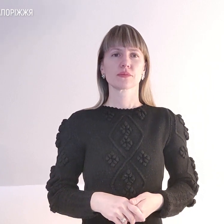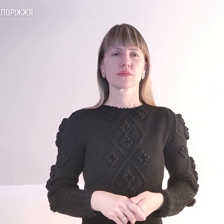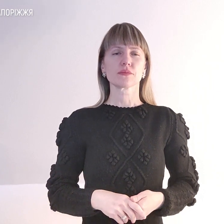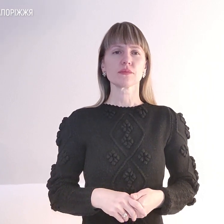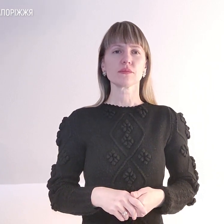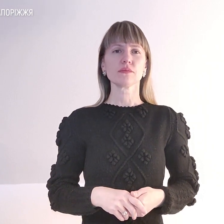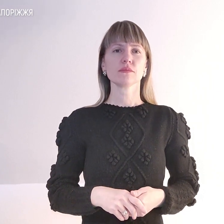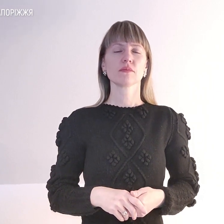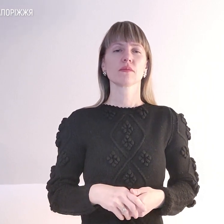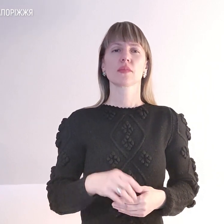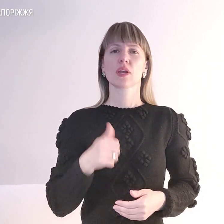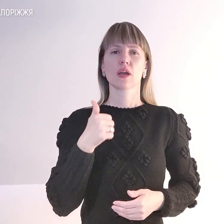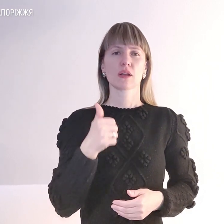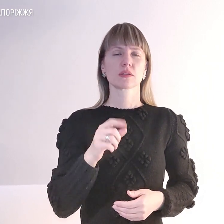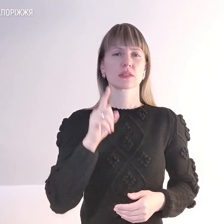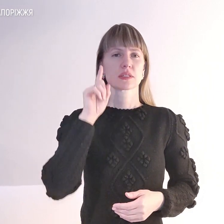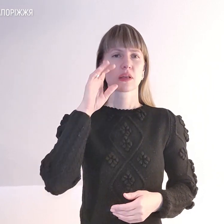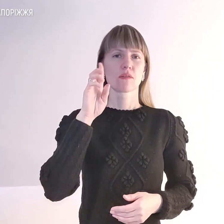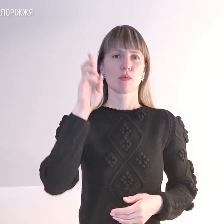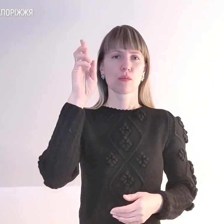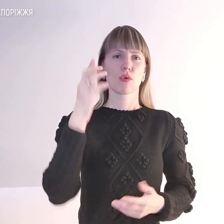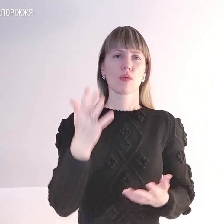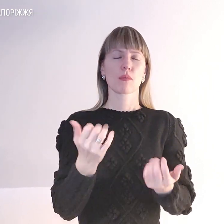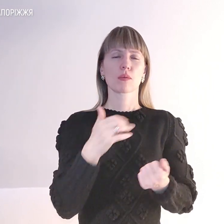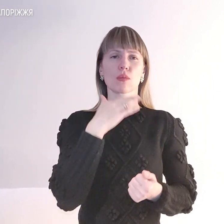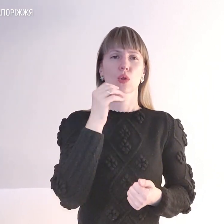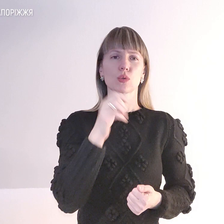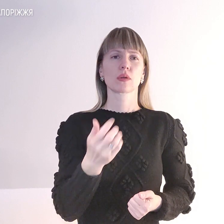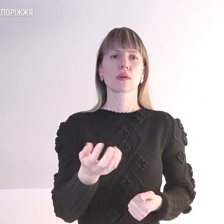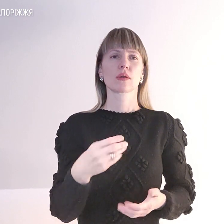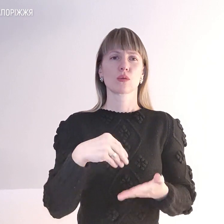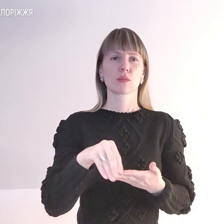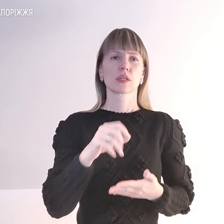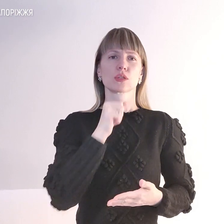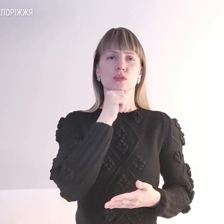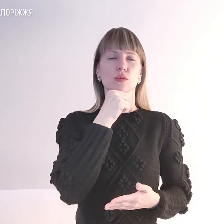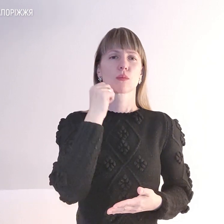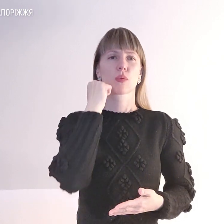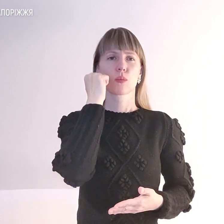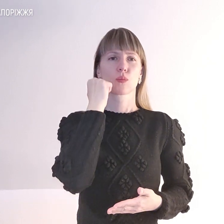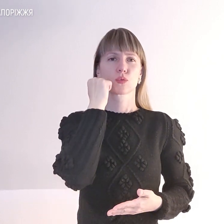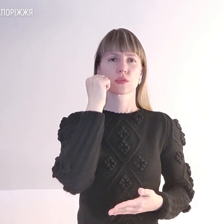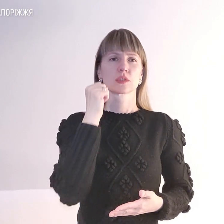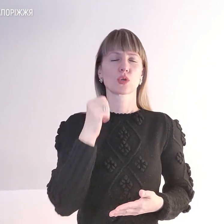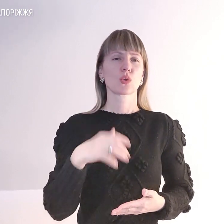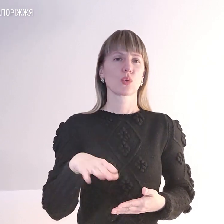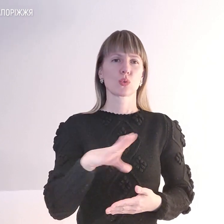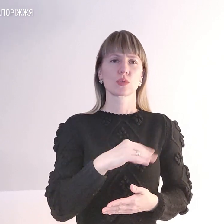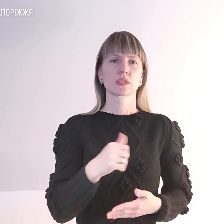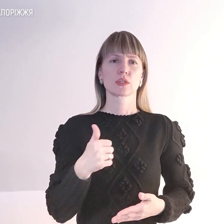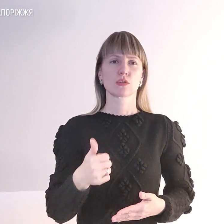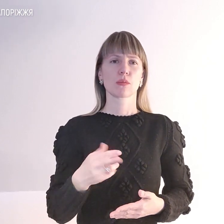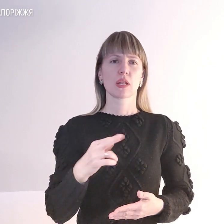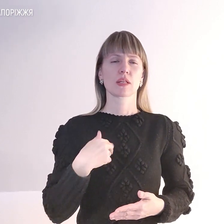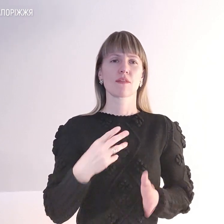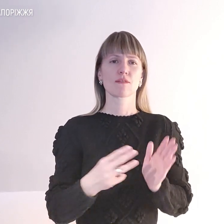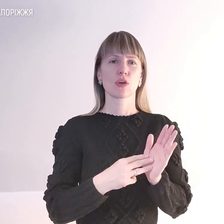Слава Богу, беруть. Ось скільки людей. Беруть і дідусям, і бабусям. Усе добре. Для нас 8 березня не